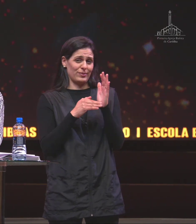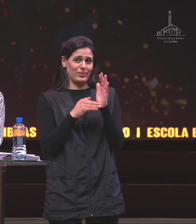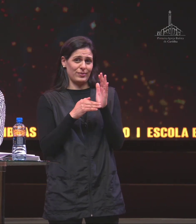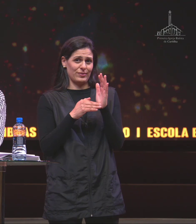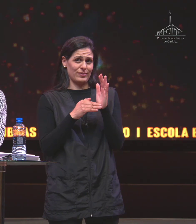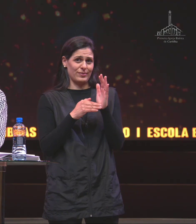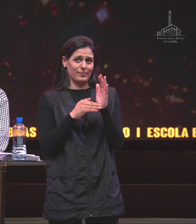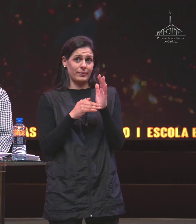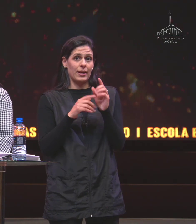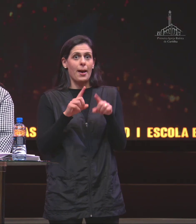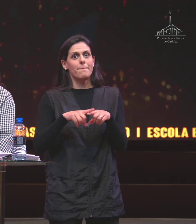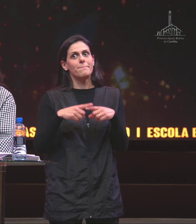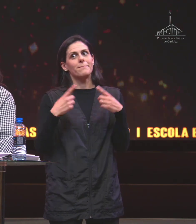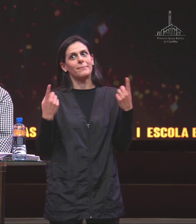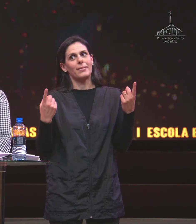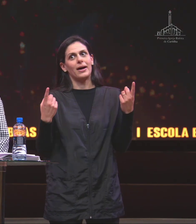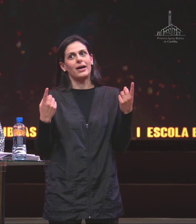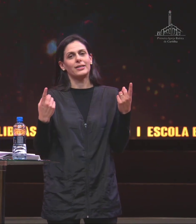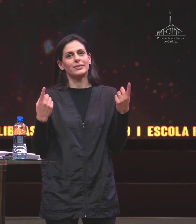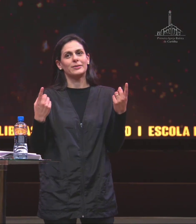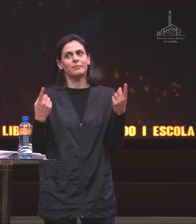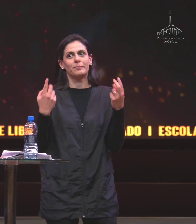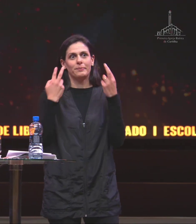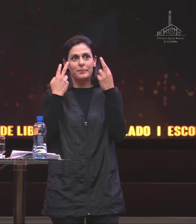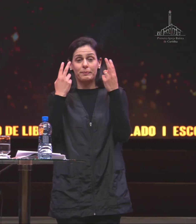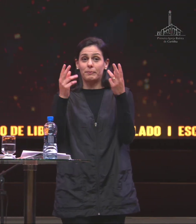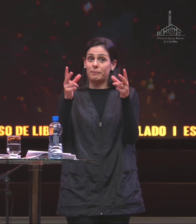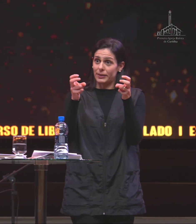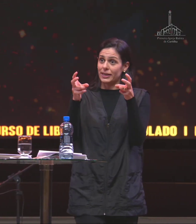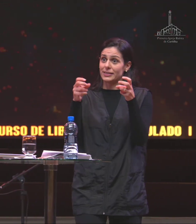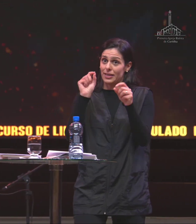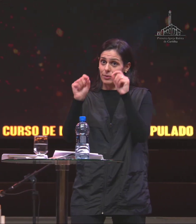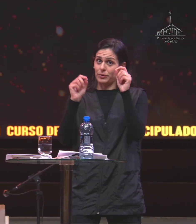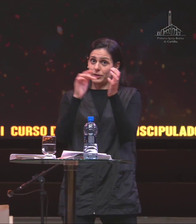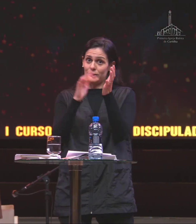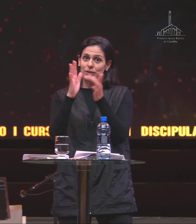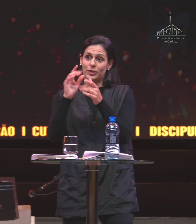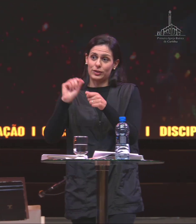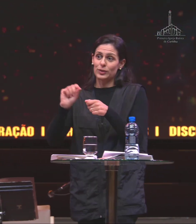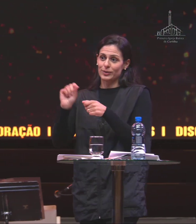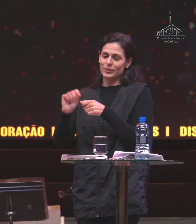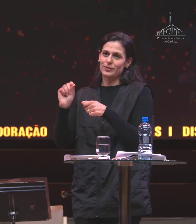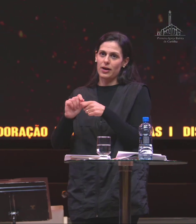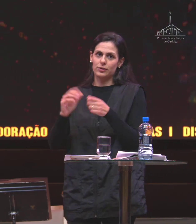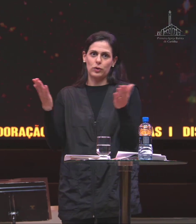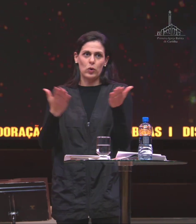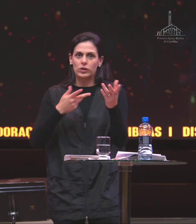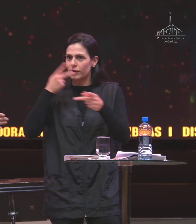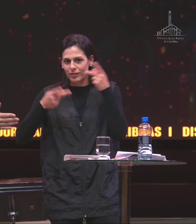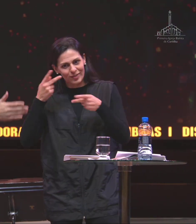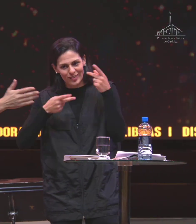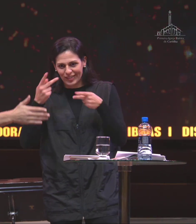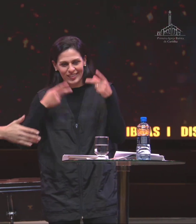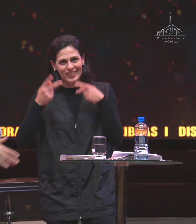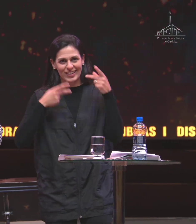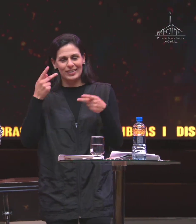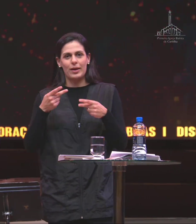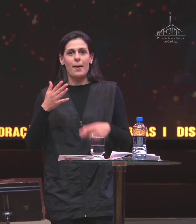quer, aquilo que você sente, aquilo que você tem vontade, você precisa ser feliz. Gente, mas não é assim que a Bíblia fala